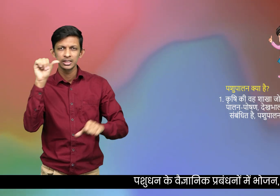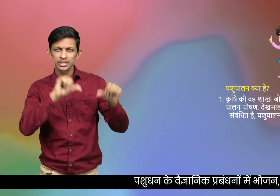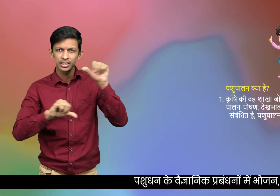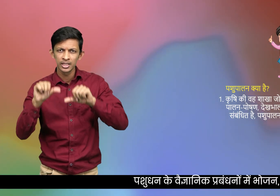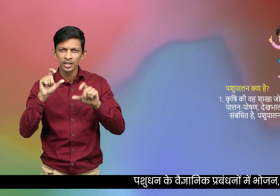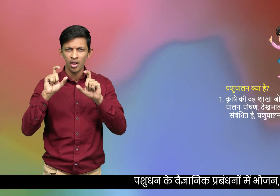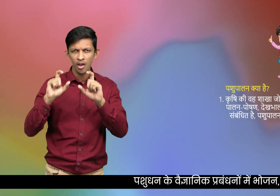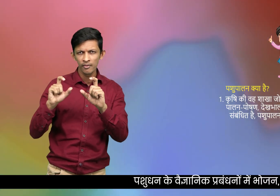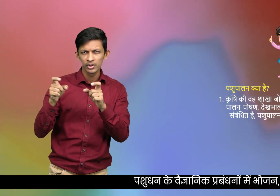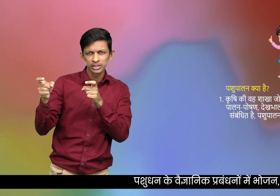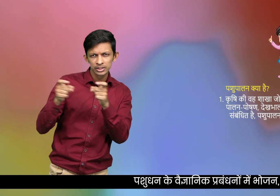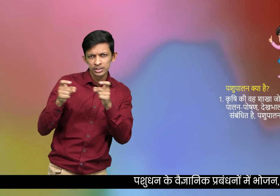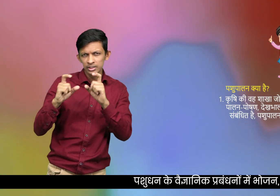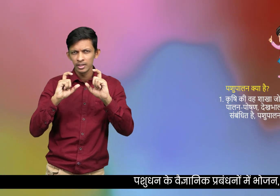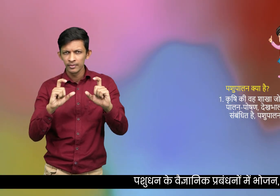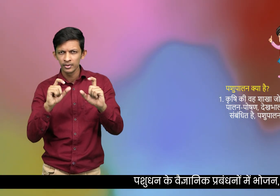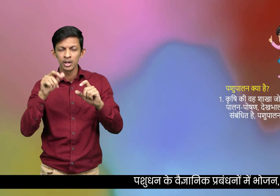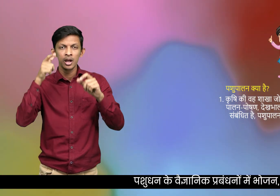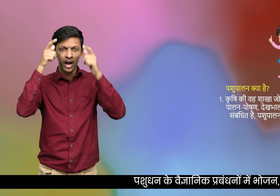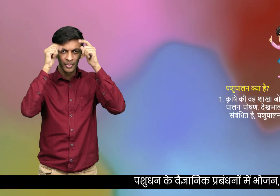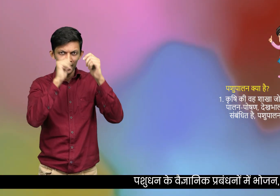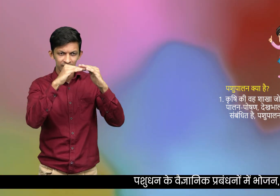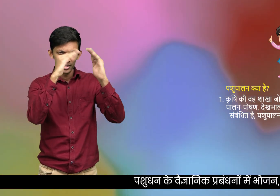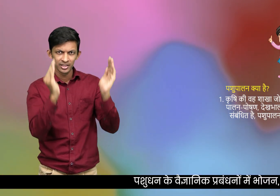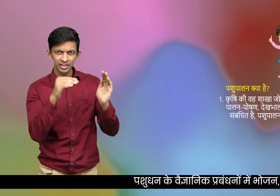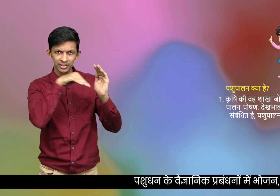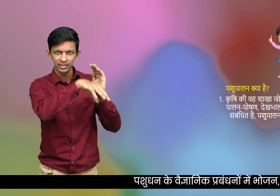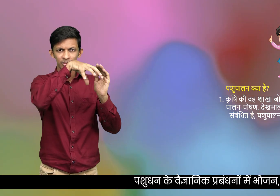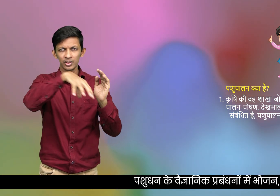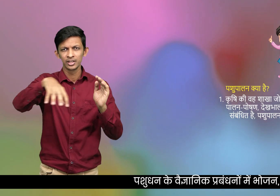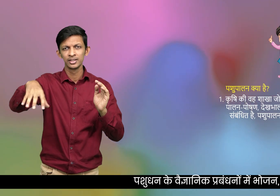दूसरा, पशुधन के वैज्ञानिक प्रबंधों में भोजन,